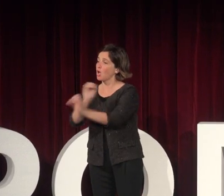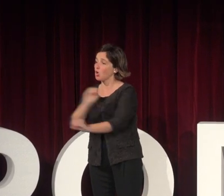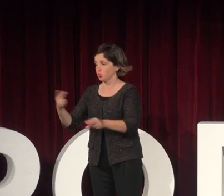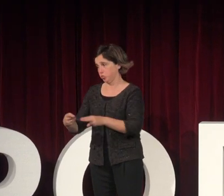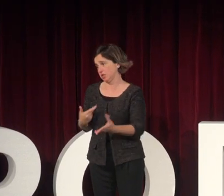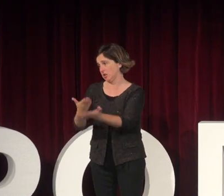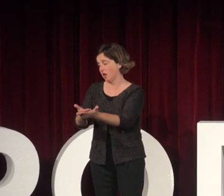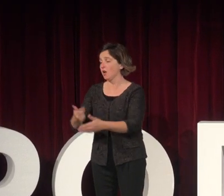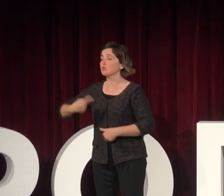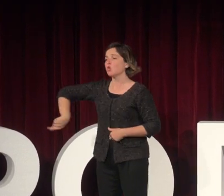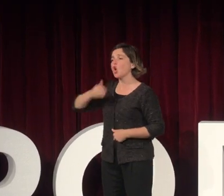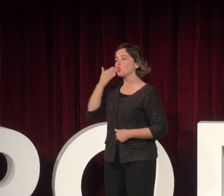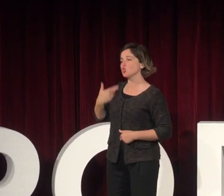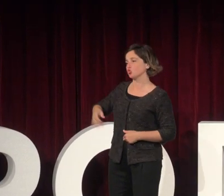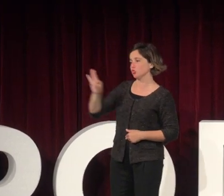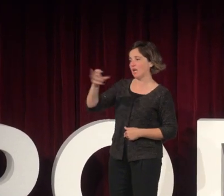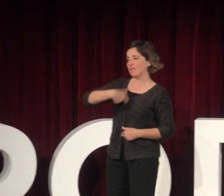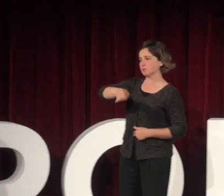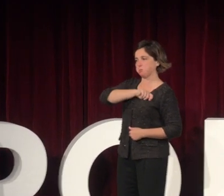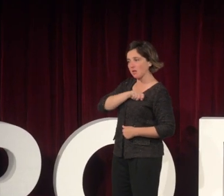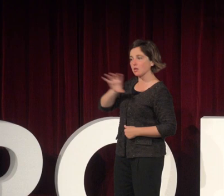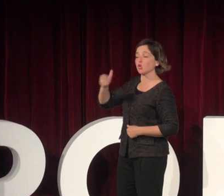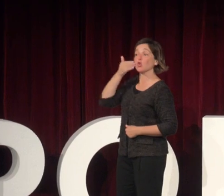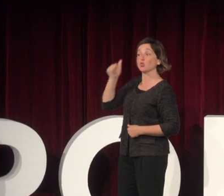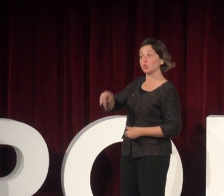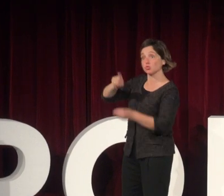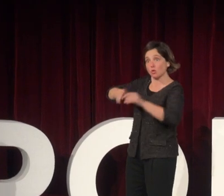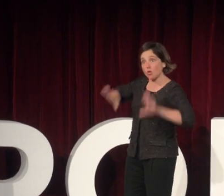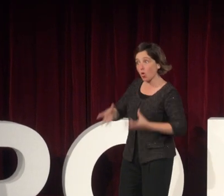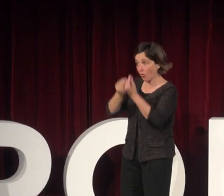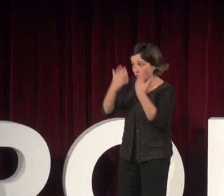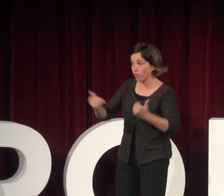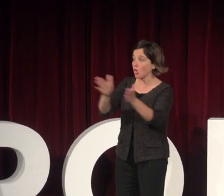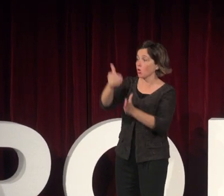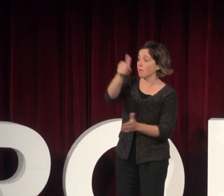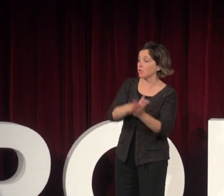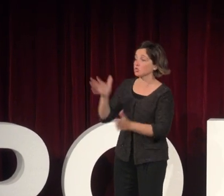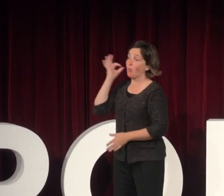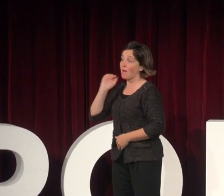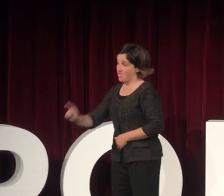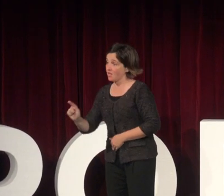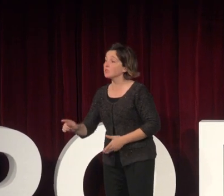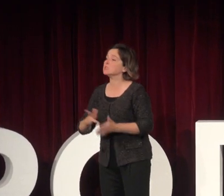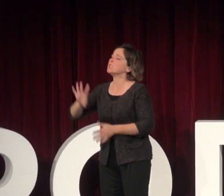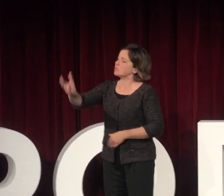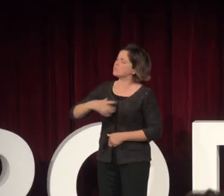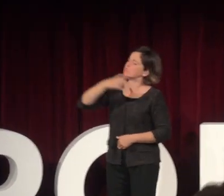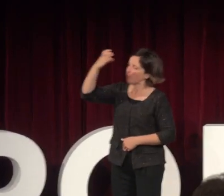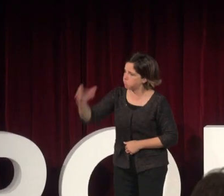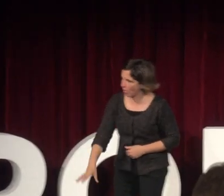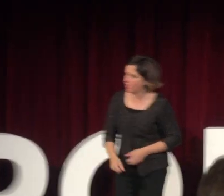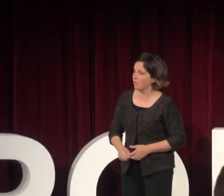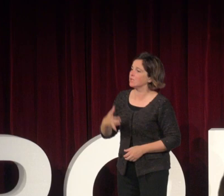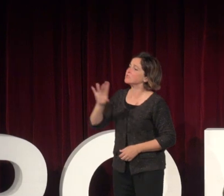política. Orgullosos de nuestra patria, orgullosos de estar aquí con vosotros, compañeros y compañeras, sí se puede, a